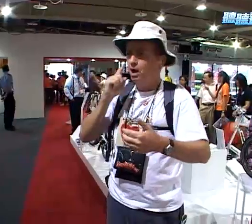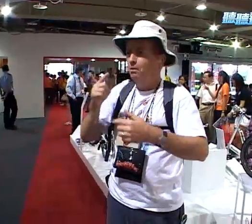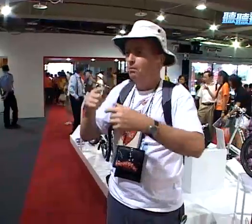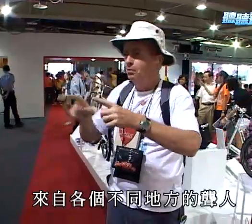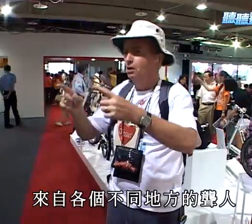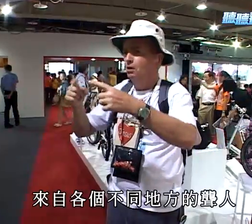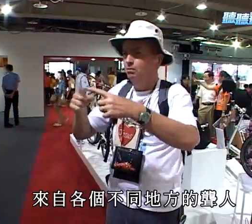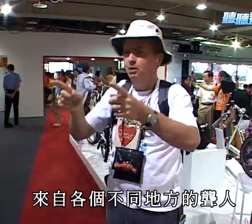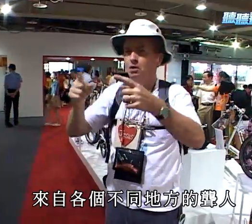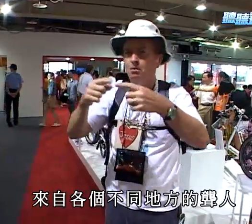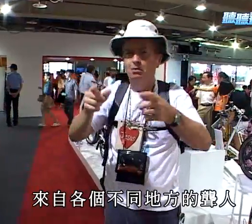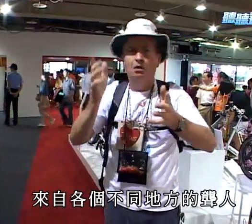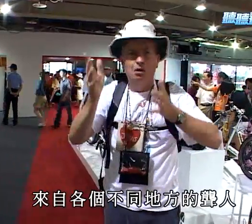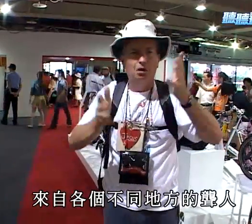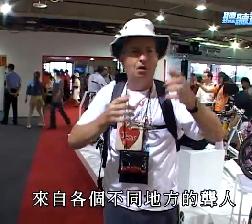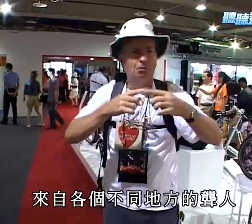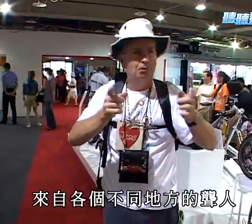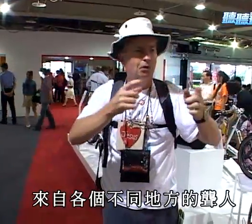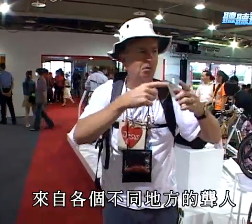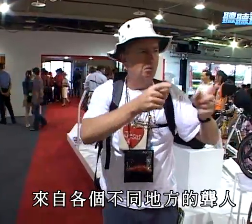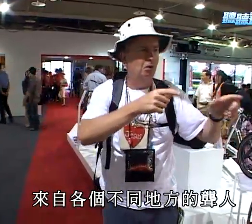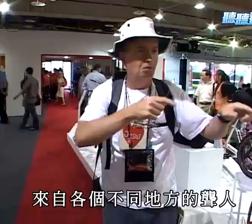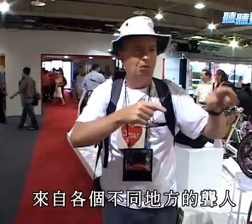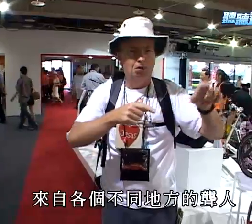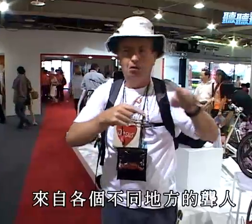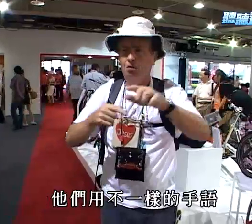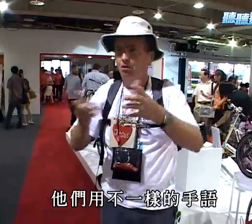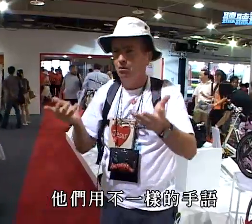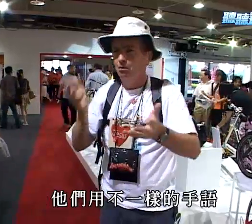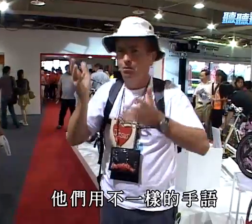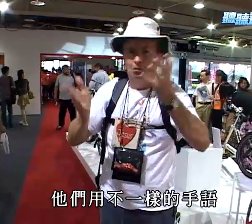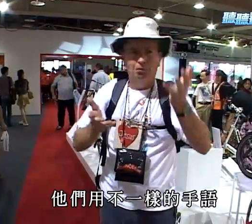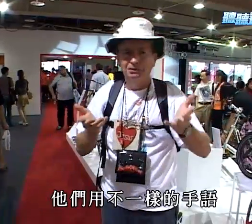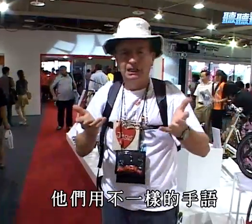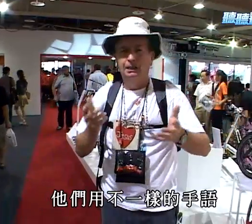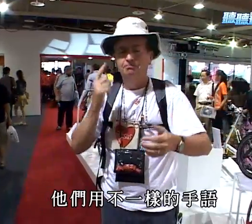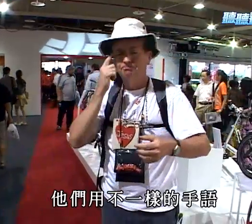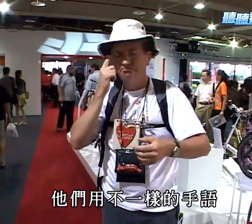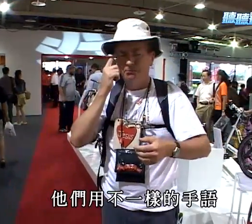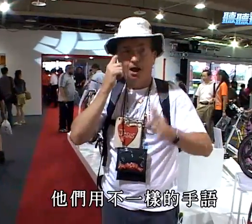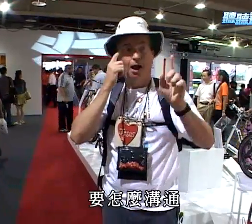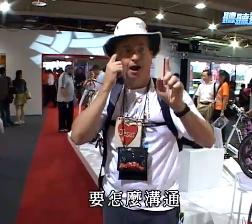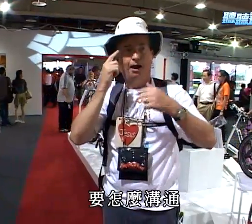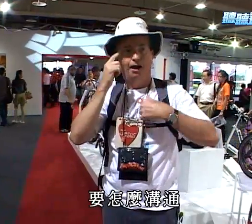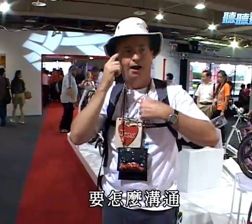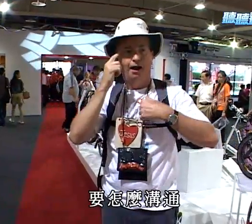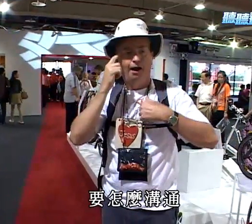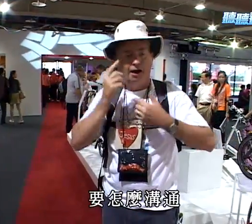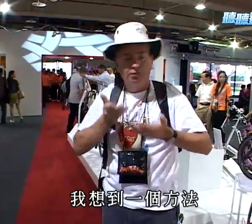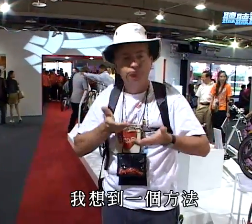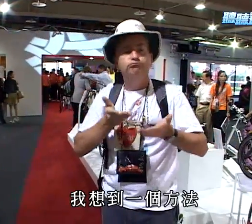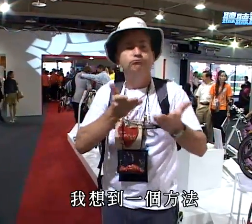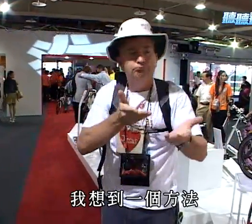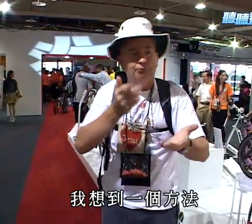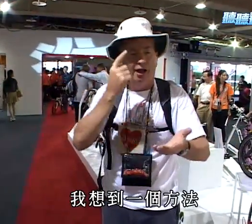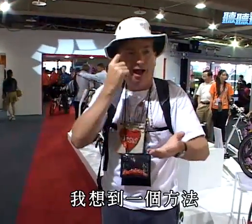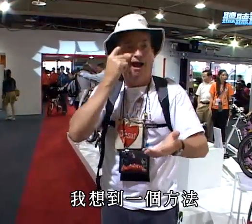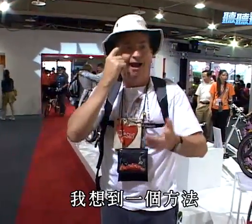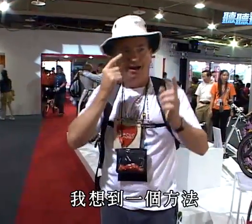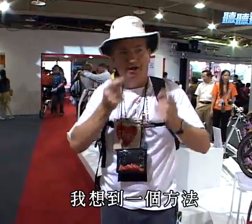来自各个不同地方的聋人，他们用不一样的手语，要怎么沟通？我想到一个方法，就是